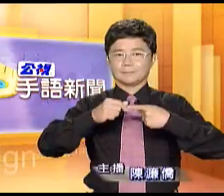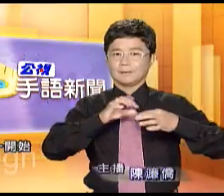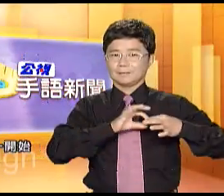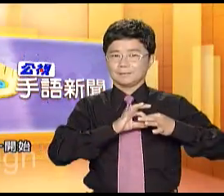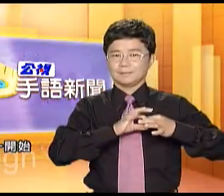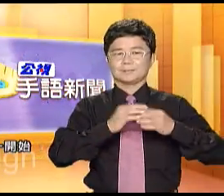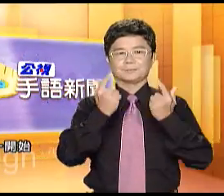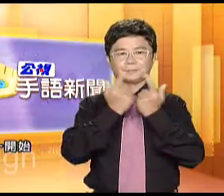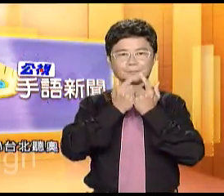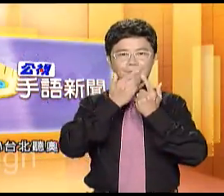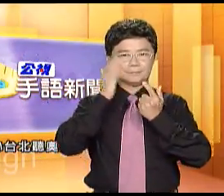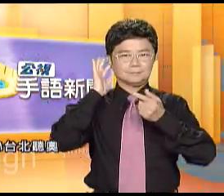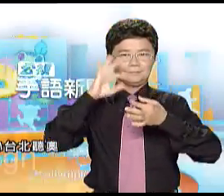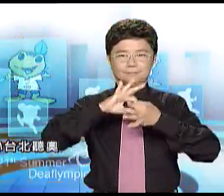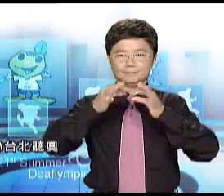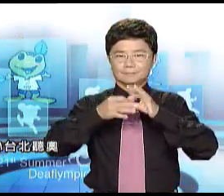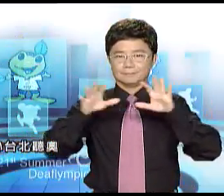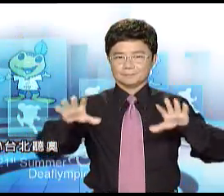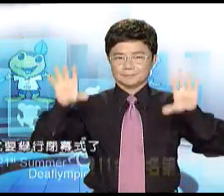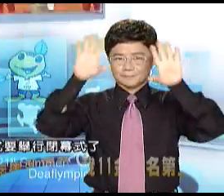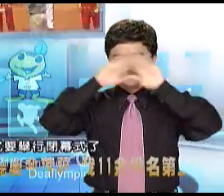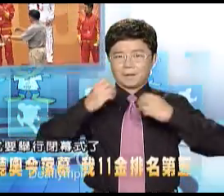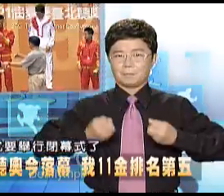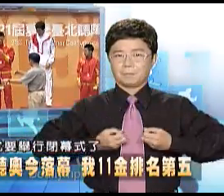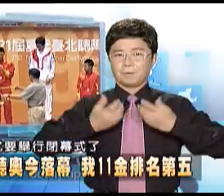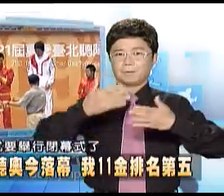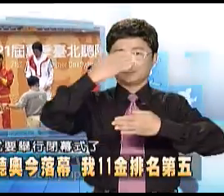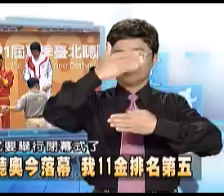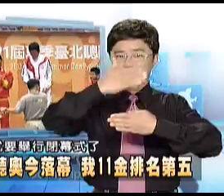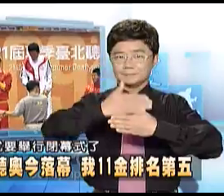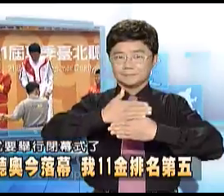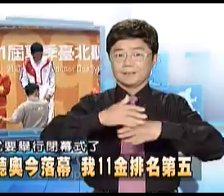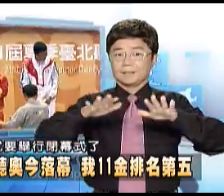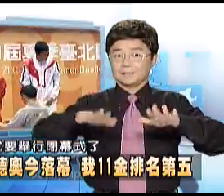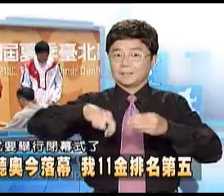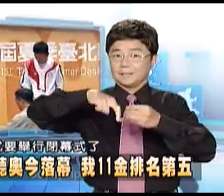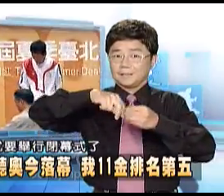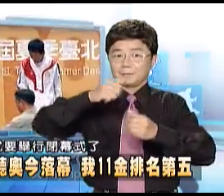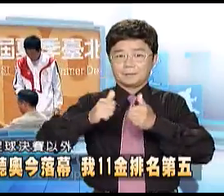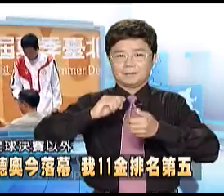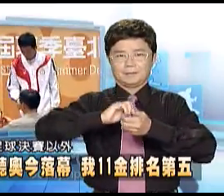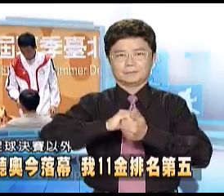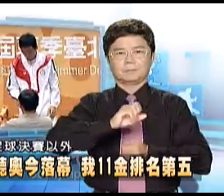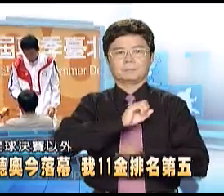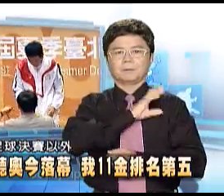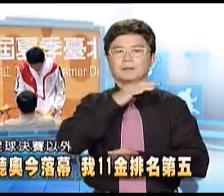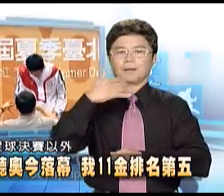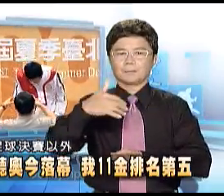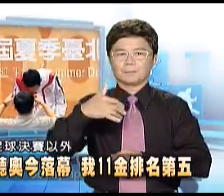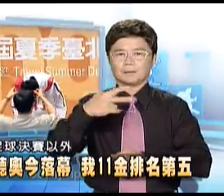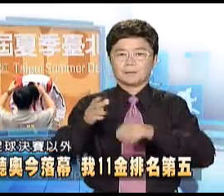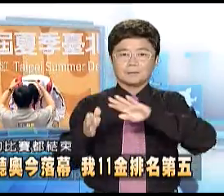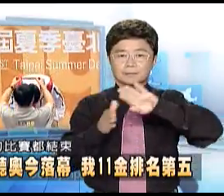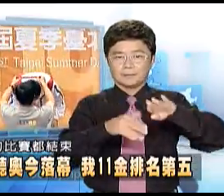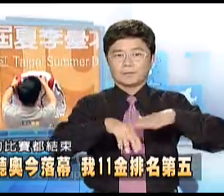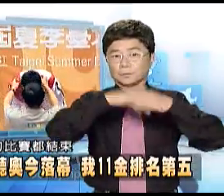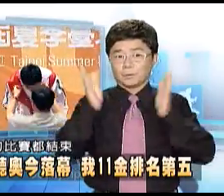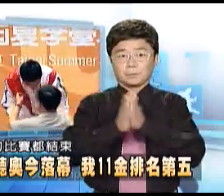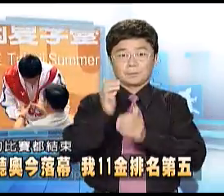新闻一开始来关心台北厅奥今天就要举行闭幕式了。除了足球决赛以外，所有的比赛